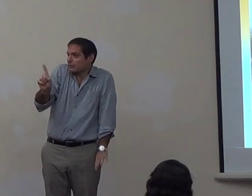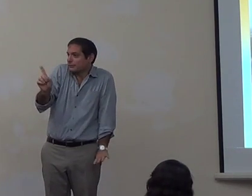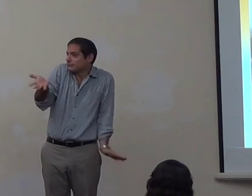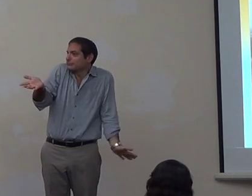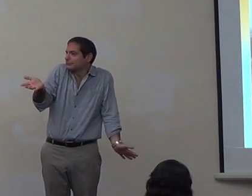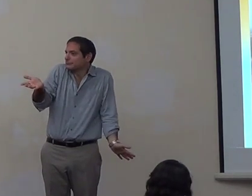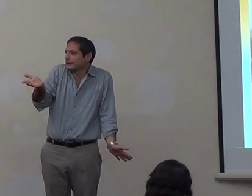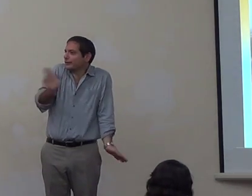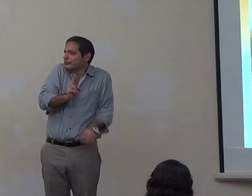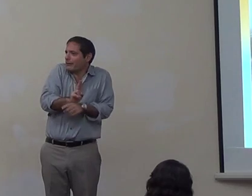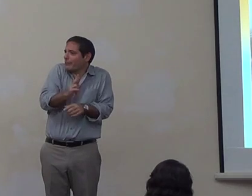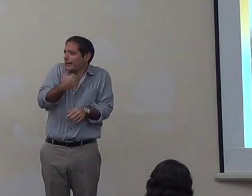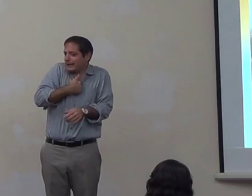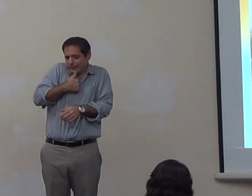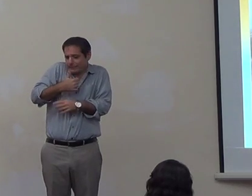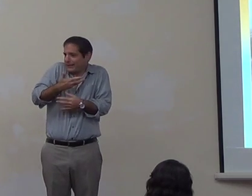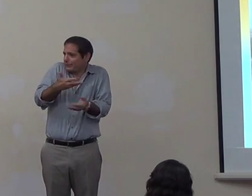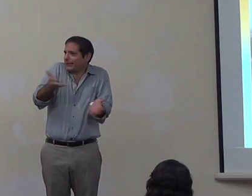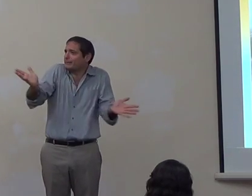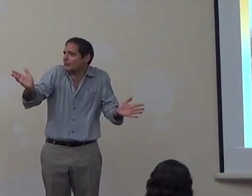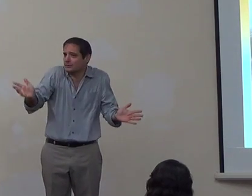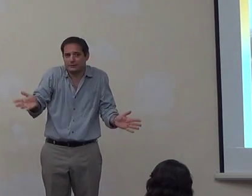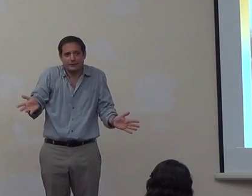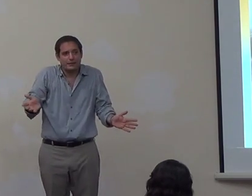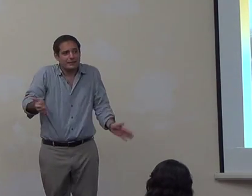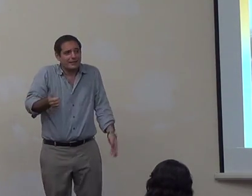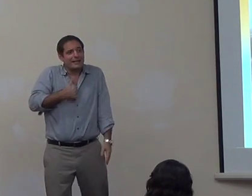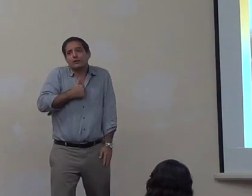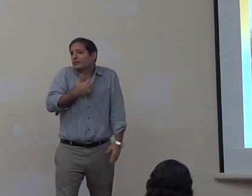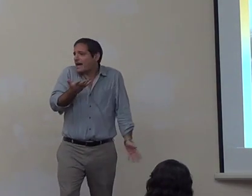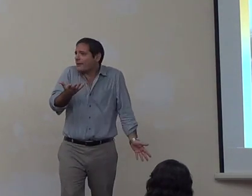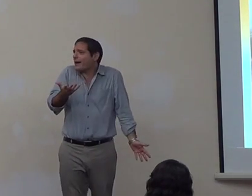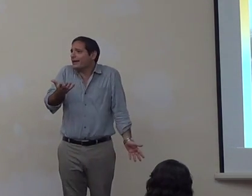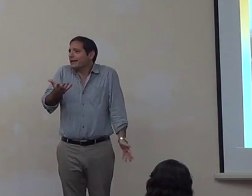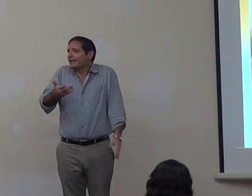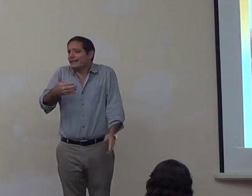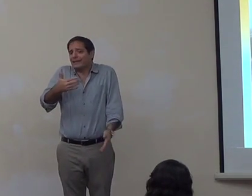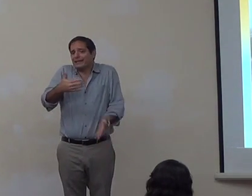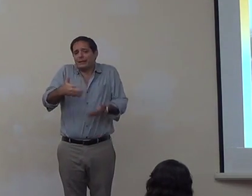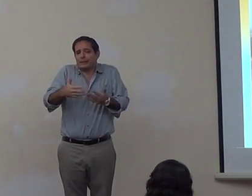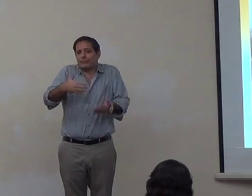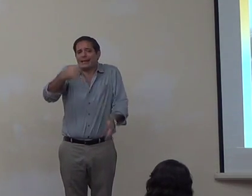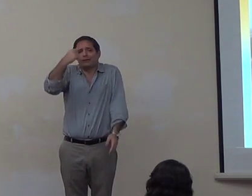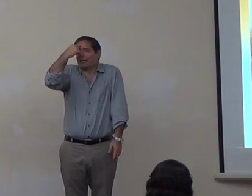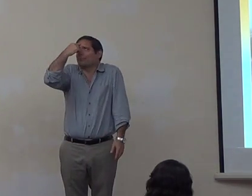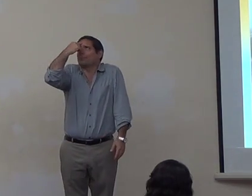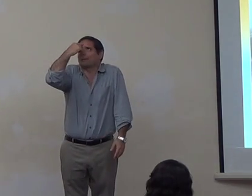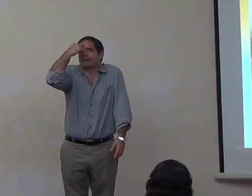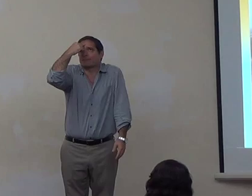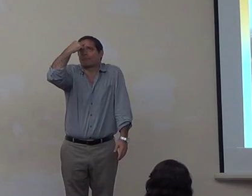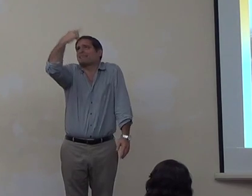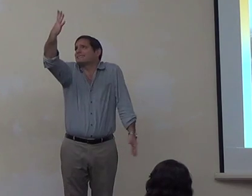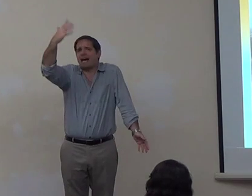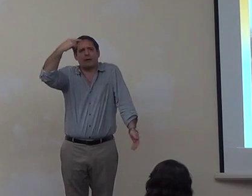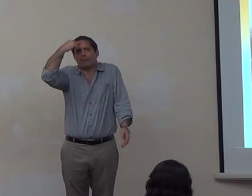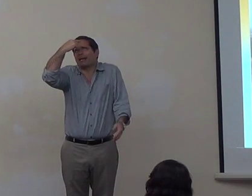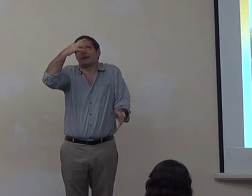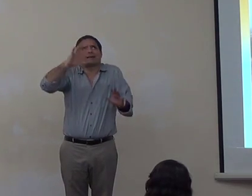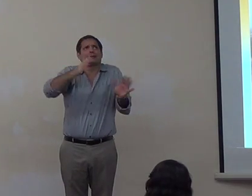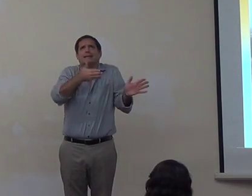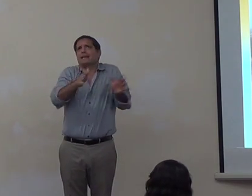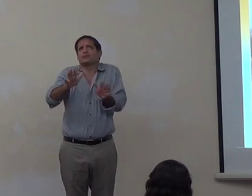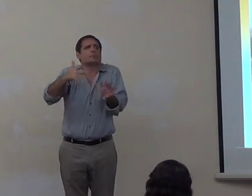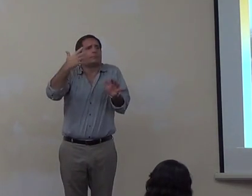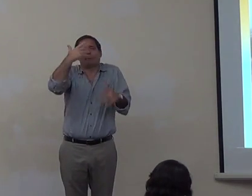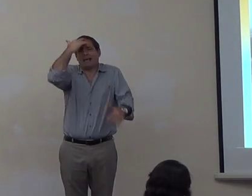Antes. ¡No! Él lo usaba para él mismo. Él lo usaba y para lo que él pensaba, para